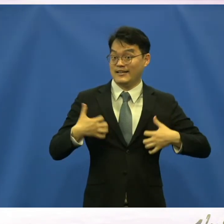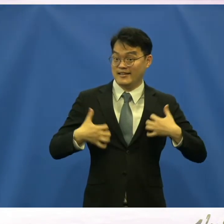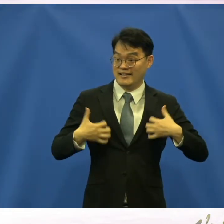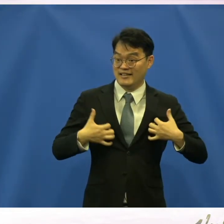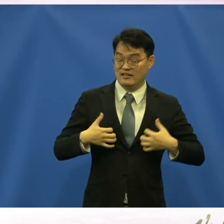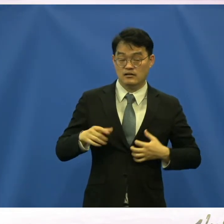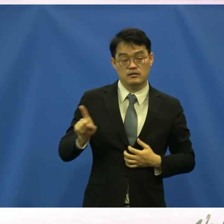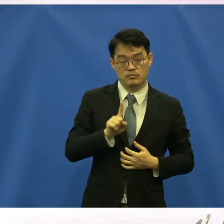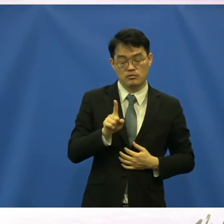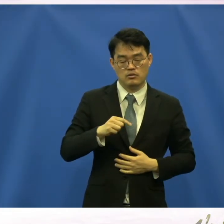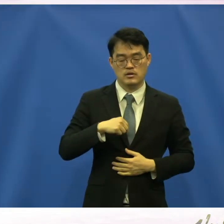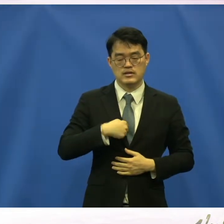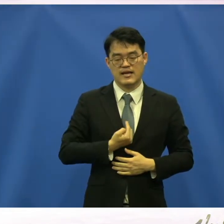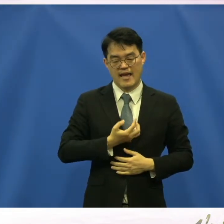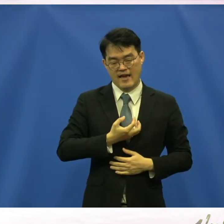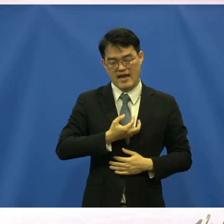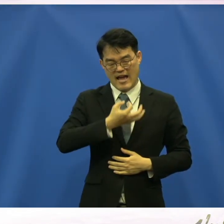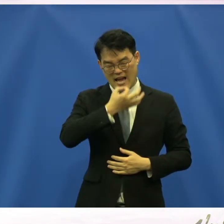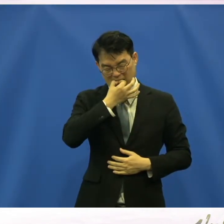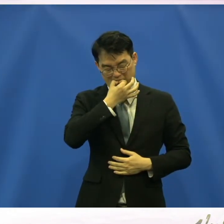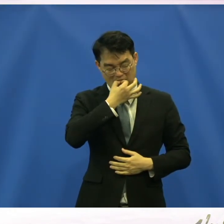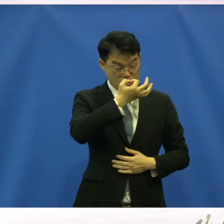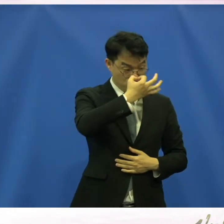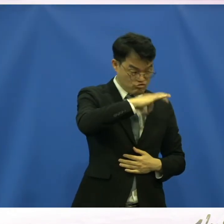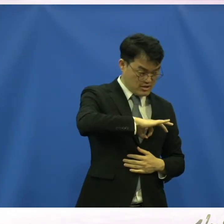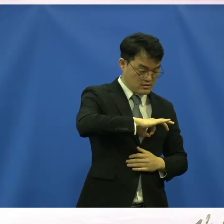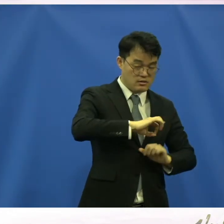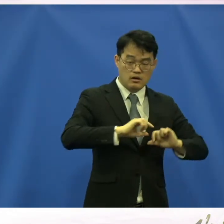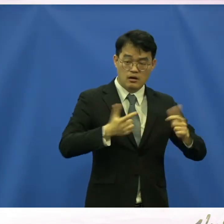자기 유익을 위해서가 아니라 다른 사람의 일을